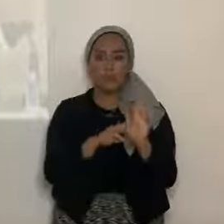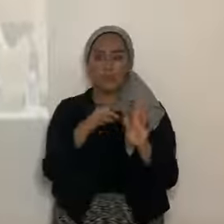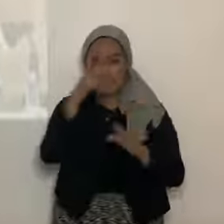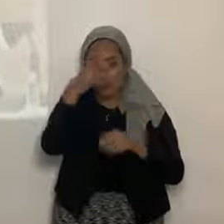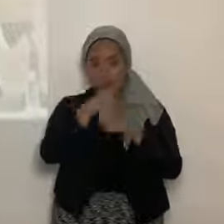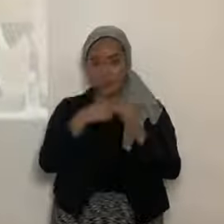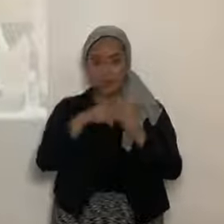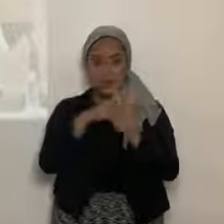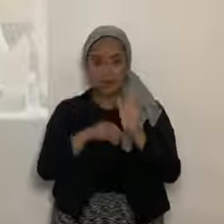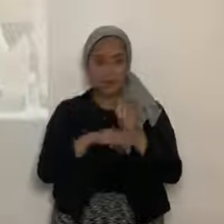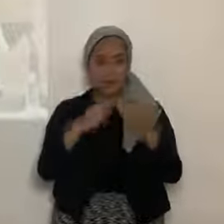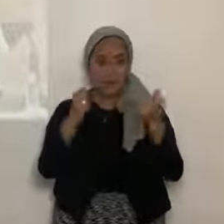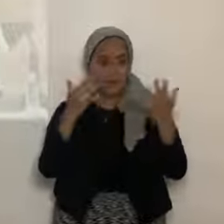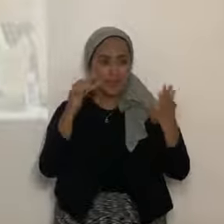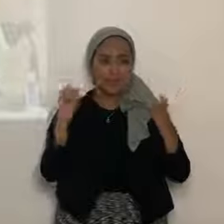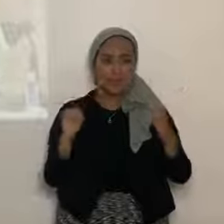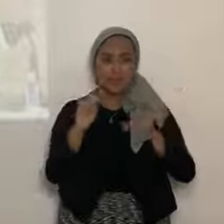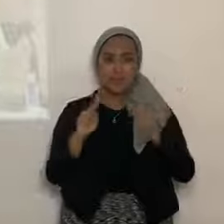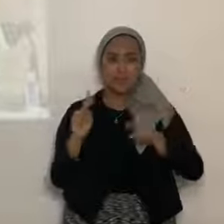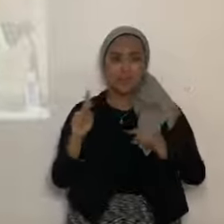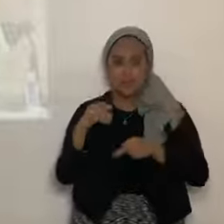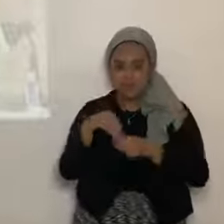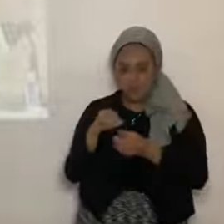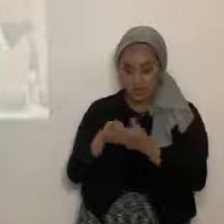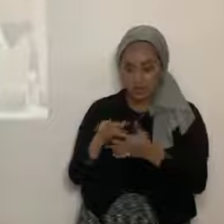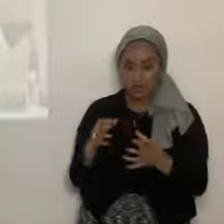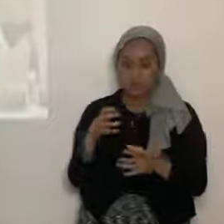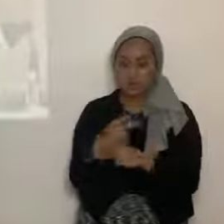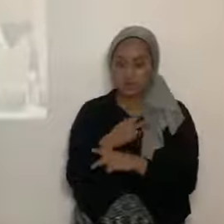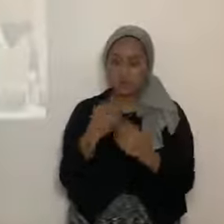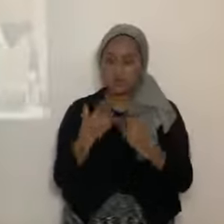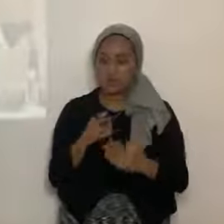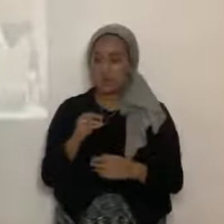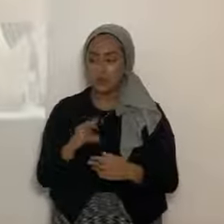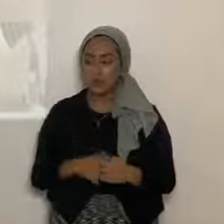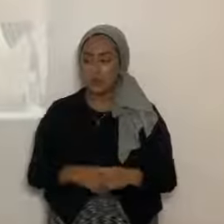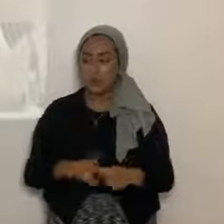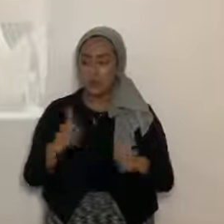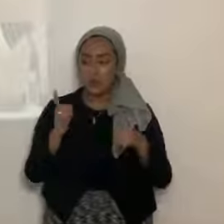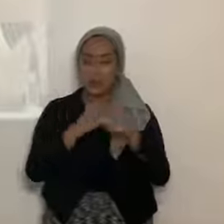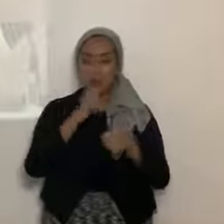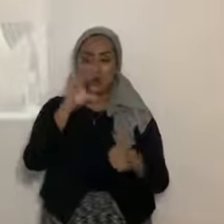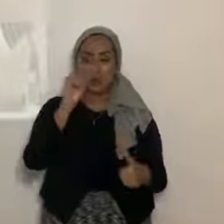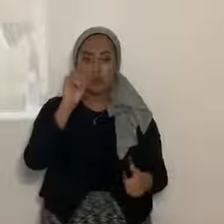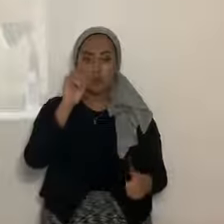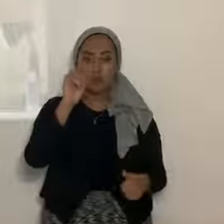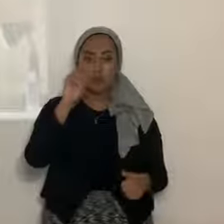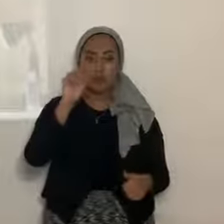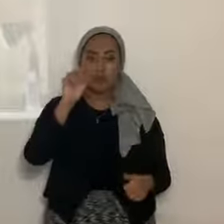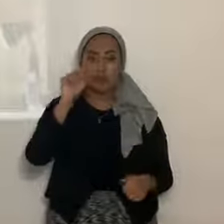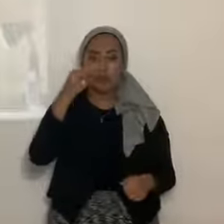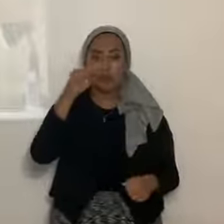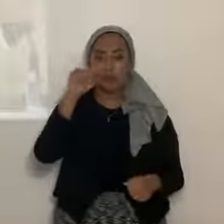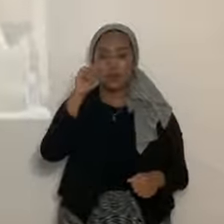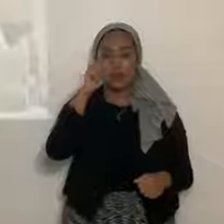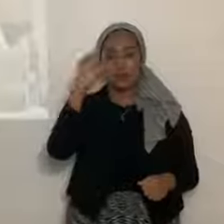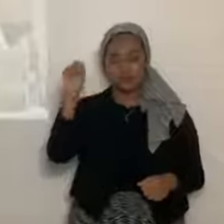cantidad de miles, millones de personas en ellos? Terrible. 1 Corintios, vamos para allá. 1